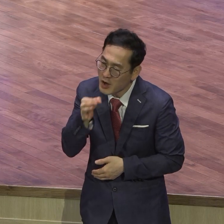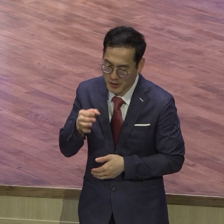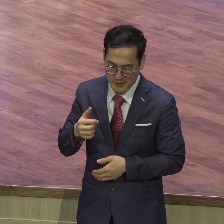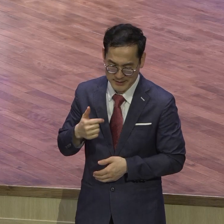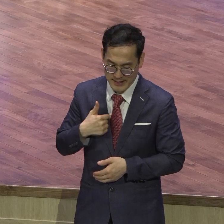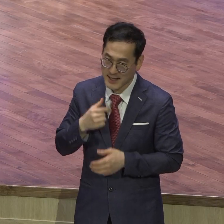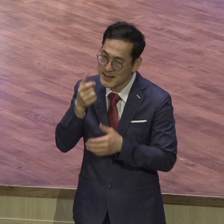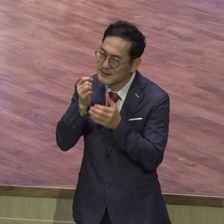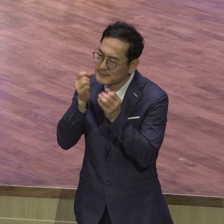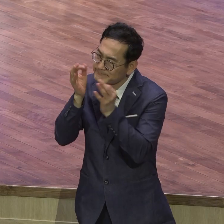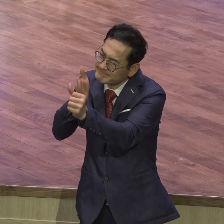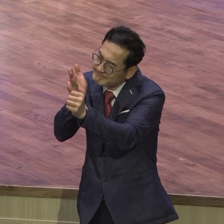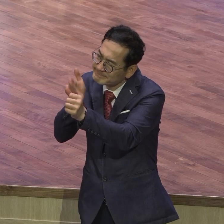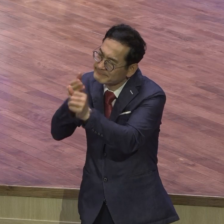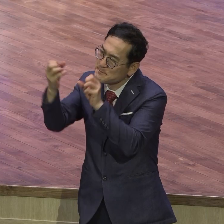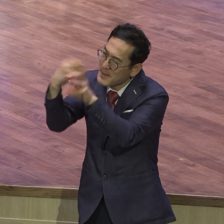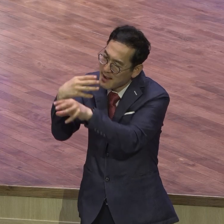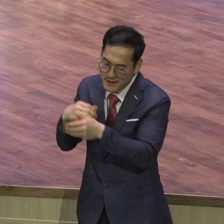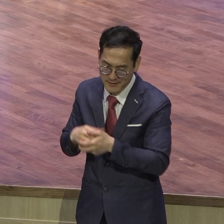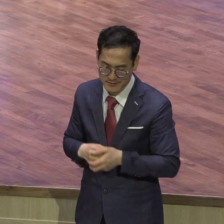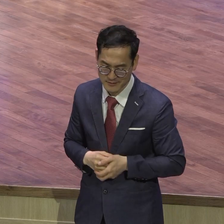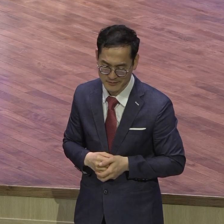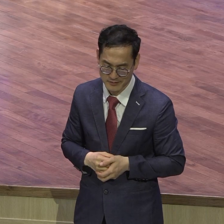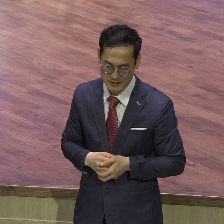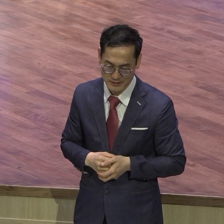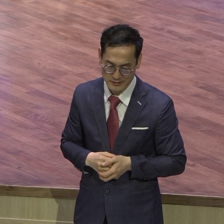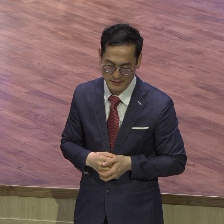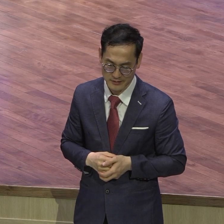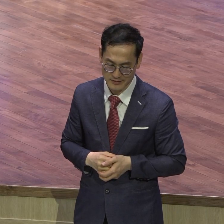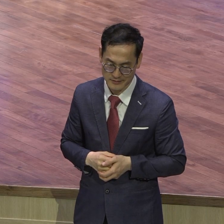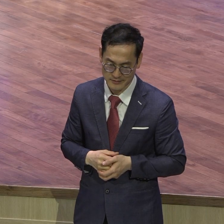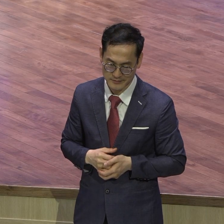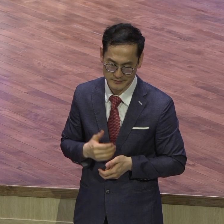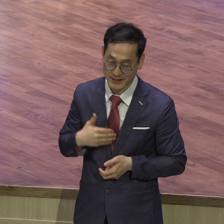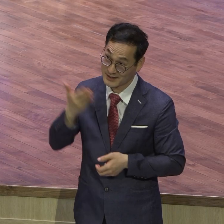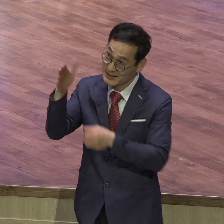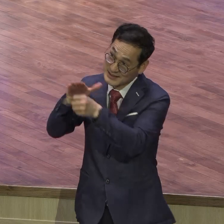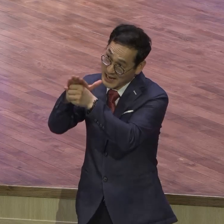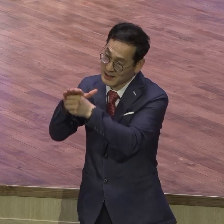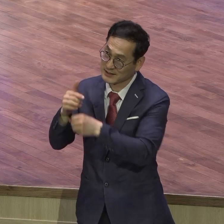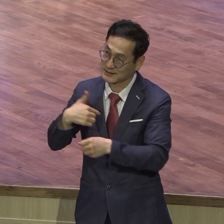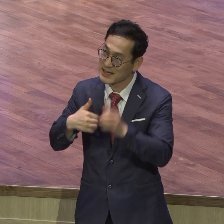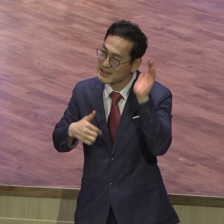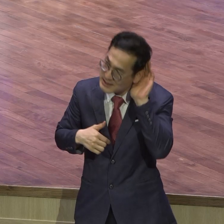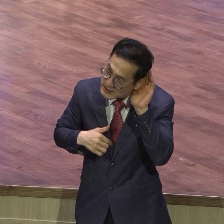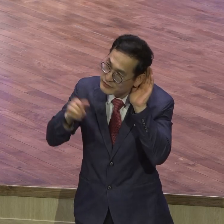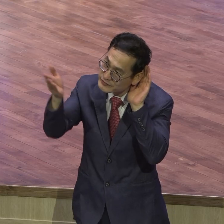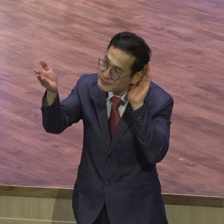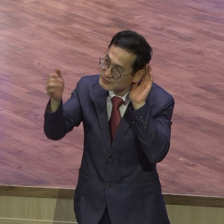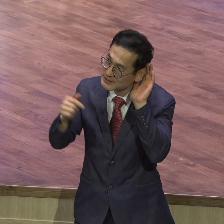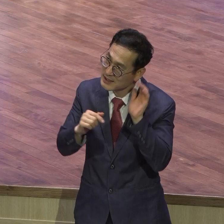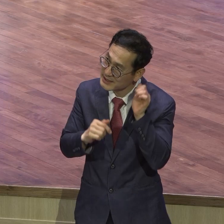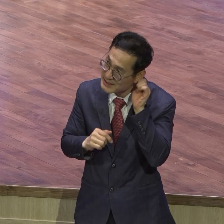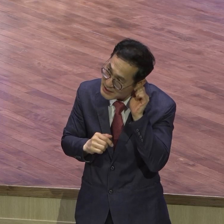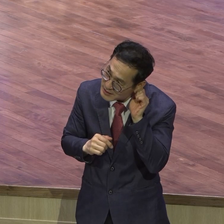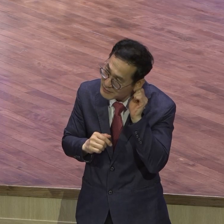강구를 들으셨으므로 내가 그를 사랑하는 도다 그의 귀를 내게 기울이셨으므로 내가 평생에